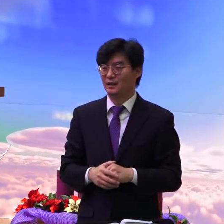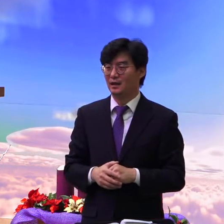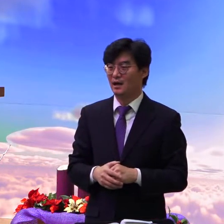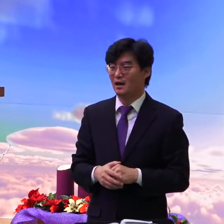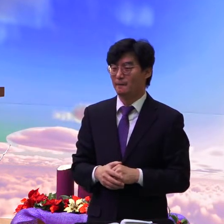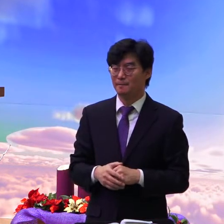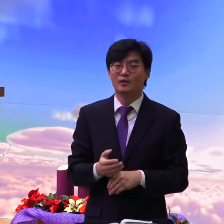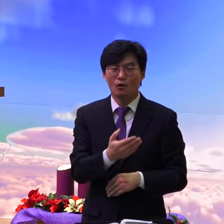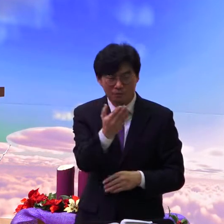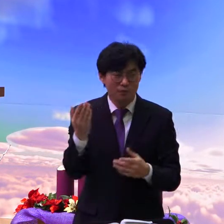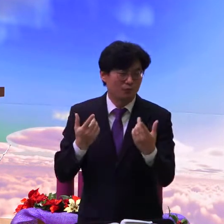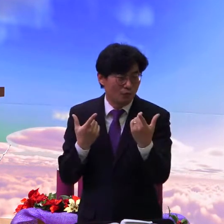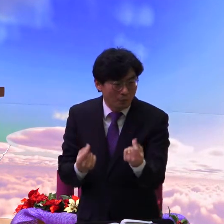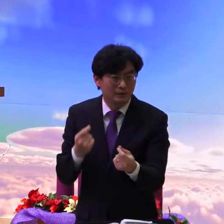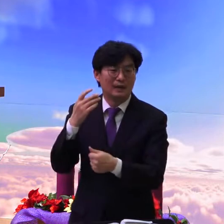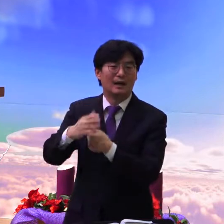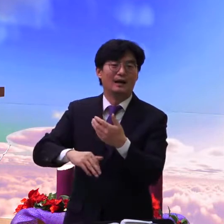되기를 간절히 소망합니다.